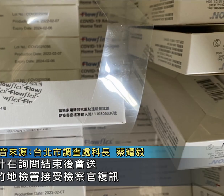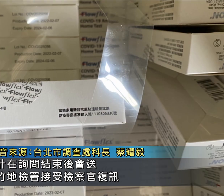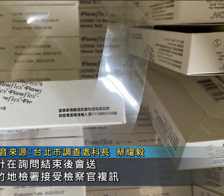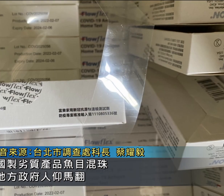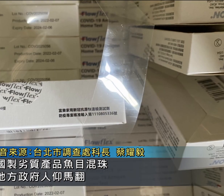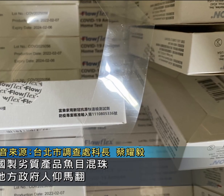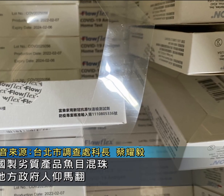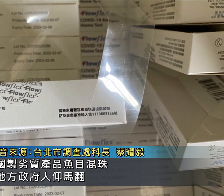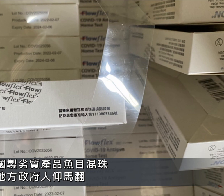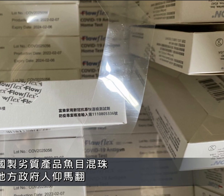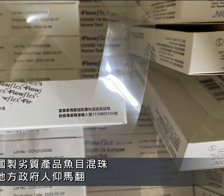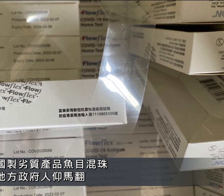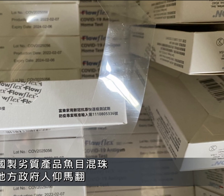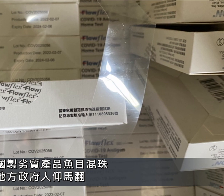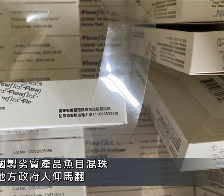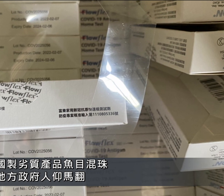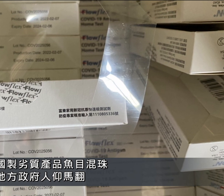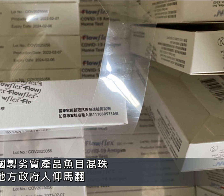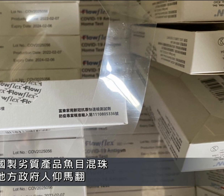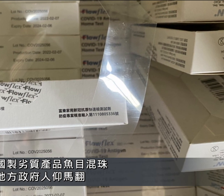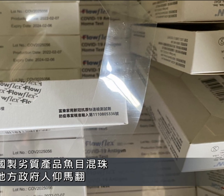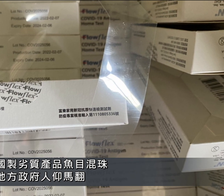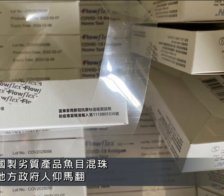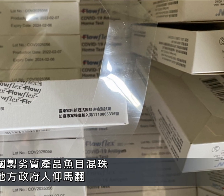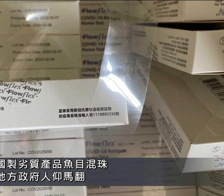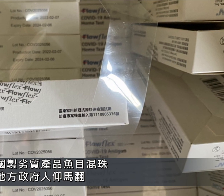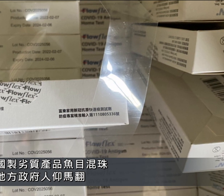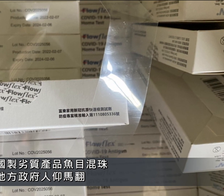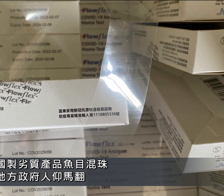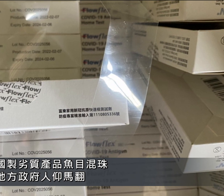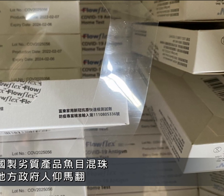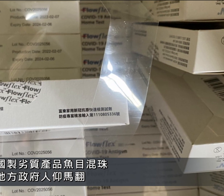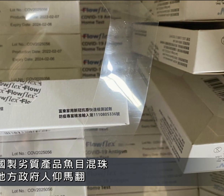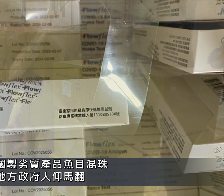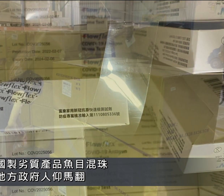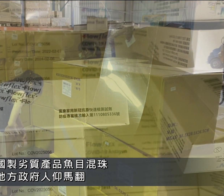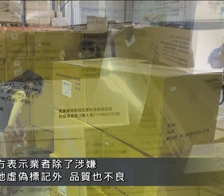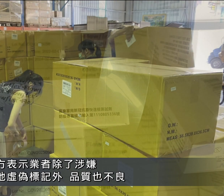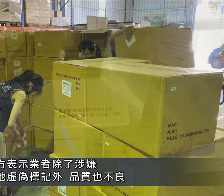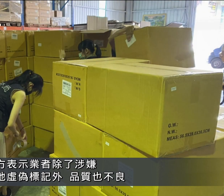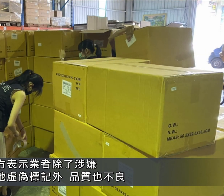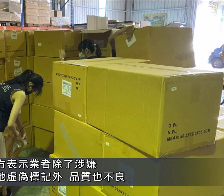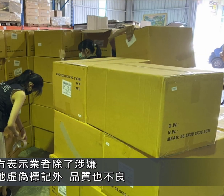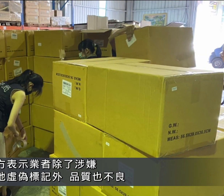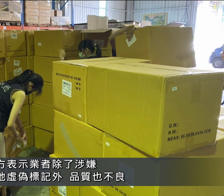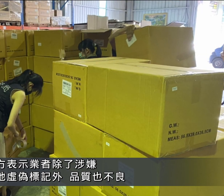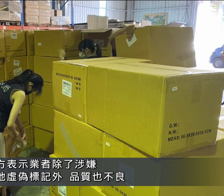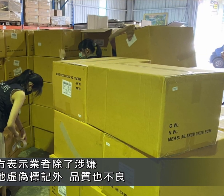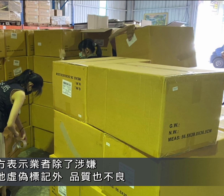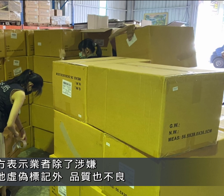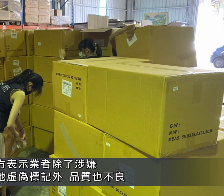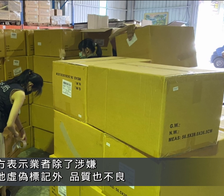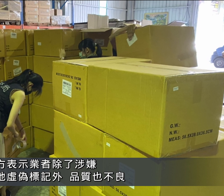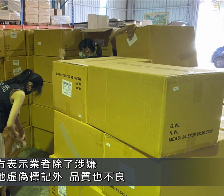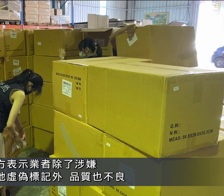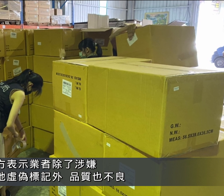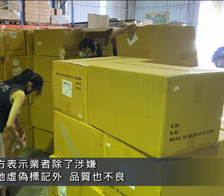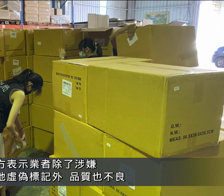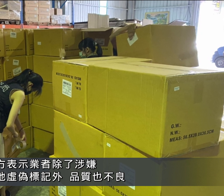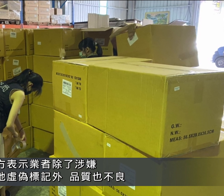中国制劣质产品鱼目混珠，让地方政府人仰马翻。检方表示，业者除了涉嫌产地虚伪标记外，